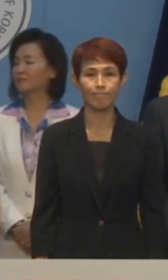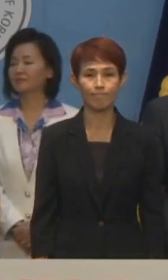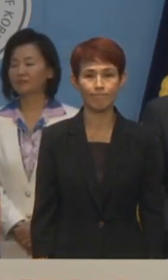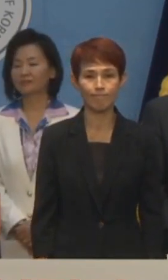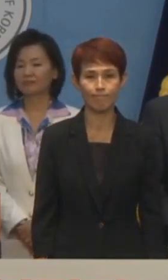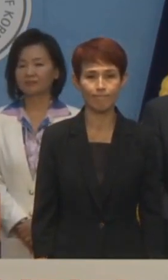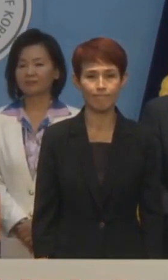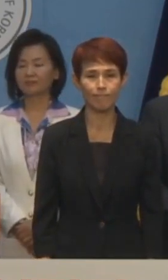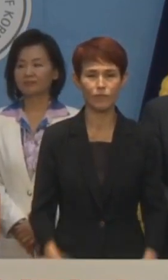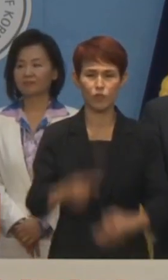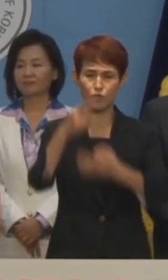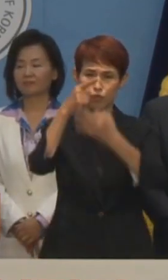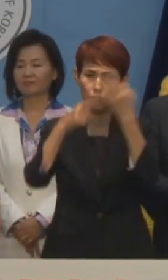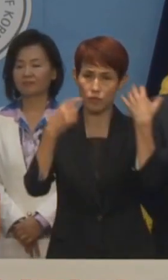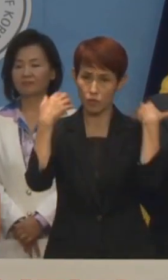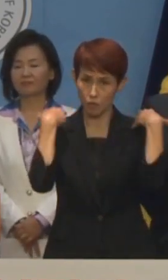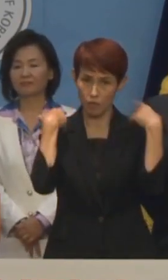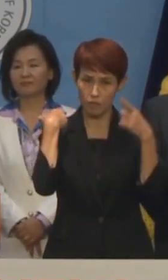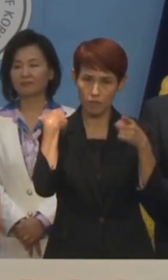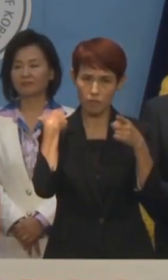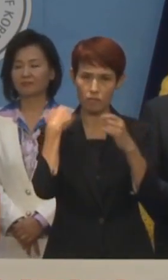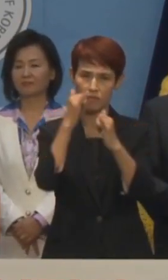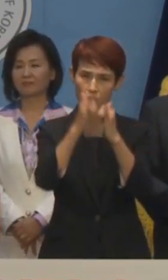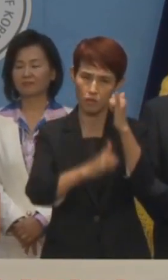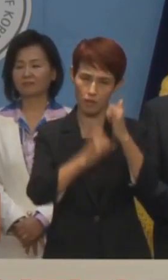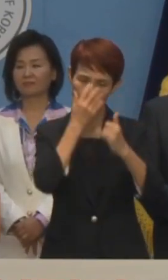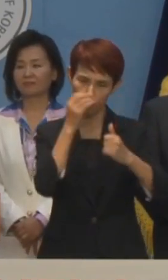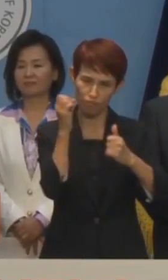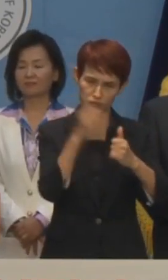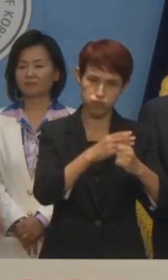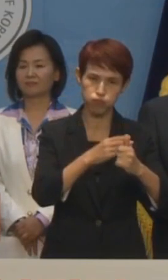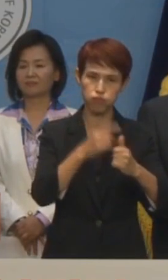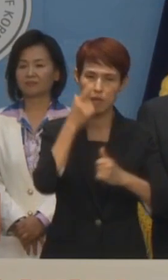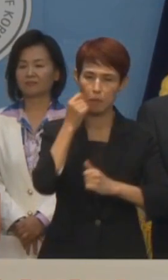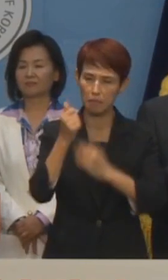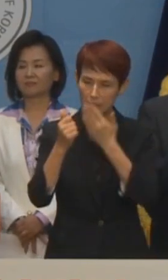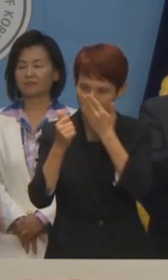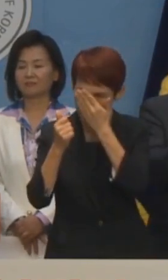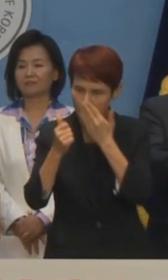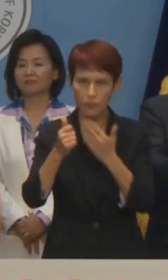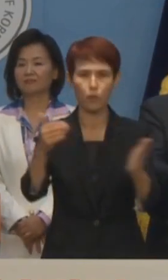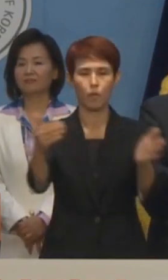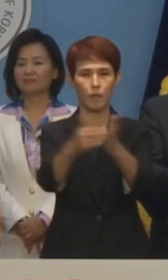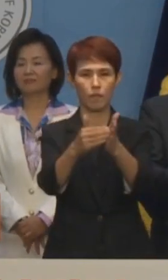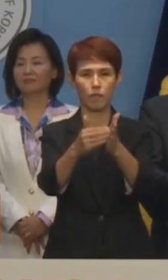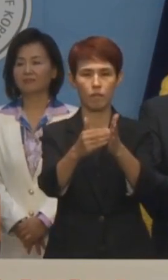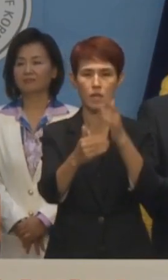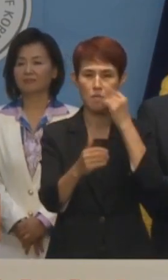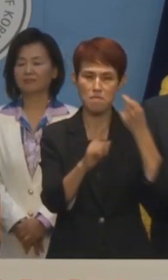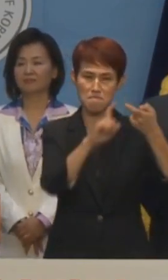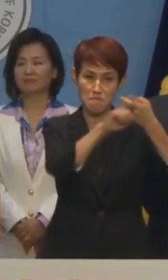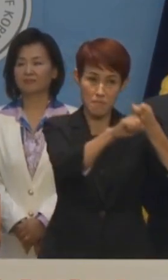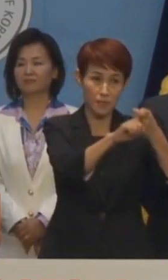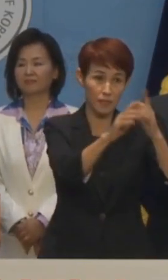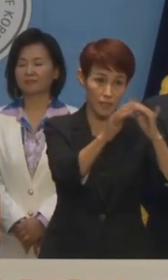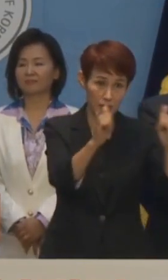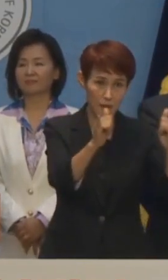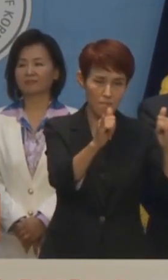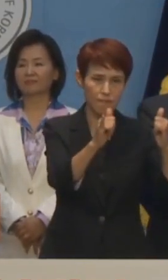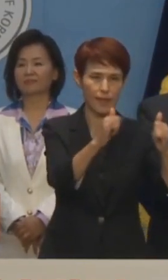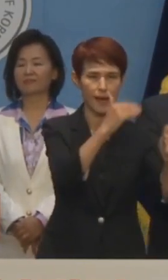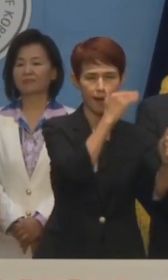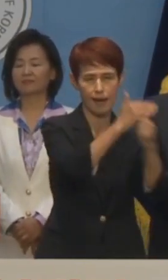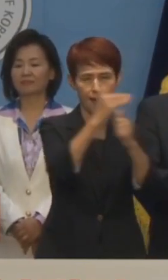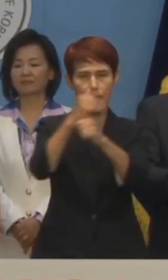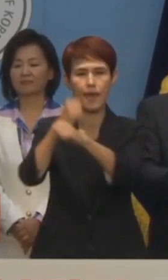기자회견문. 윤석열 정권은 역사능멸, 굴욕, 굴종외교 중단하고 뉴라이트 일제 찬양 인사를 모두